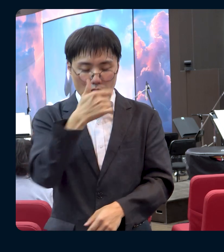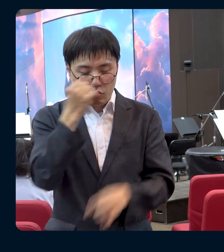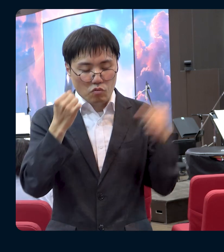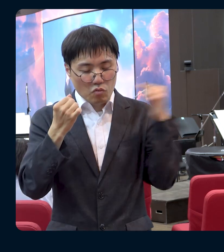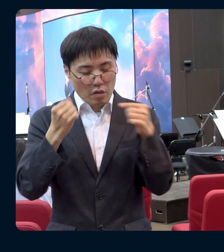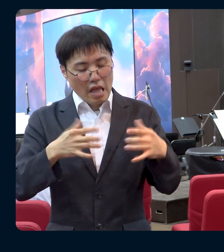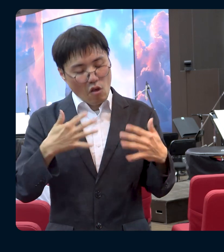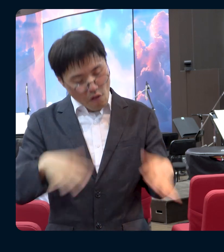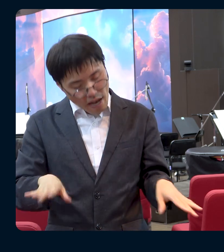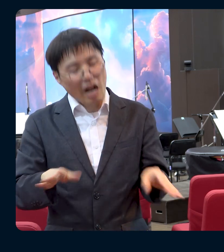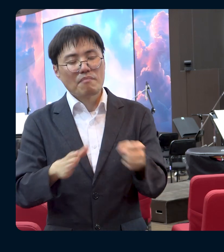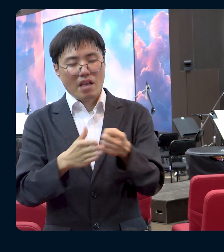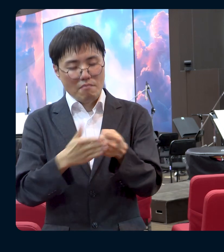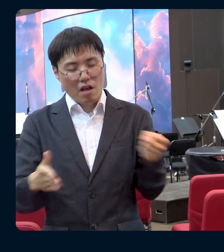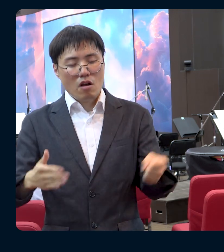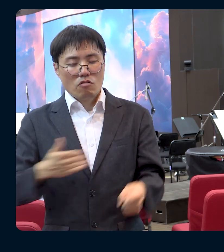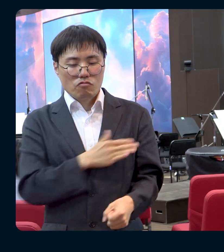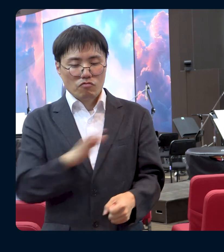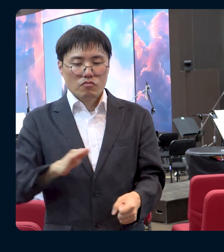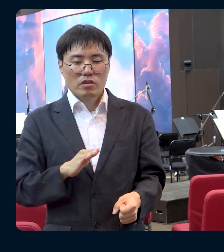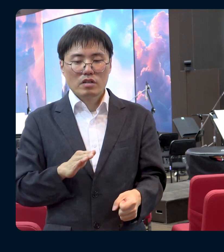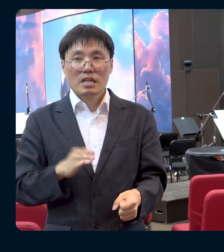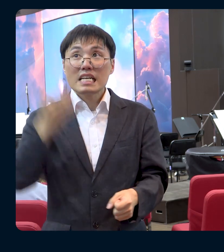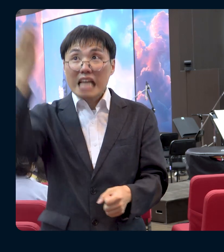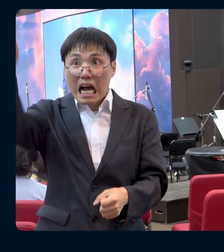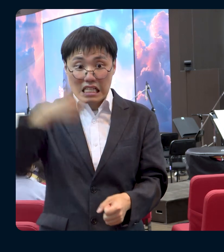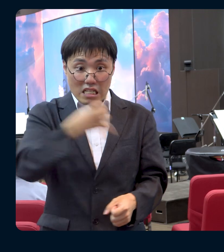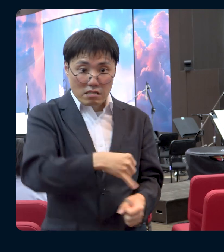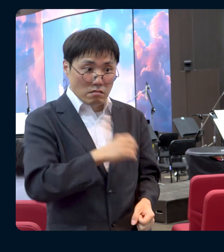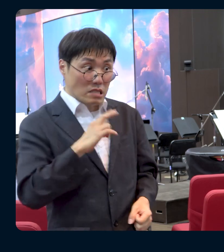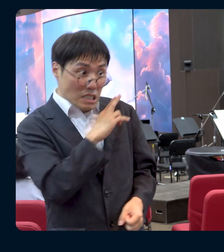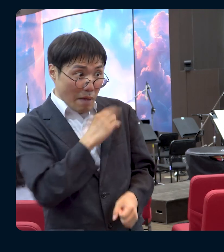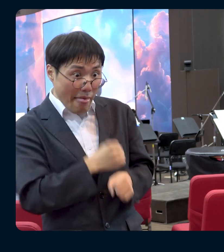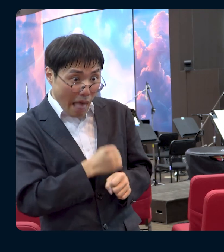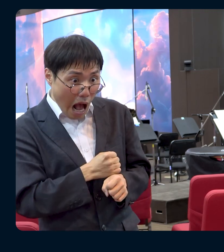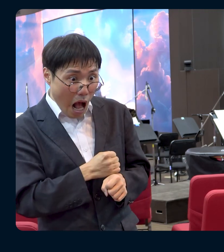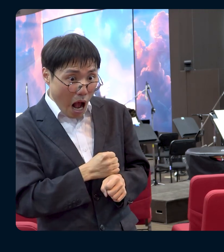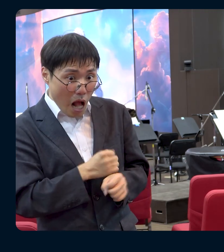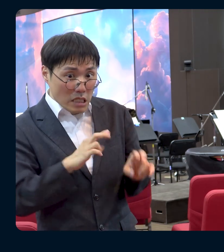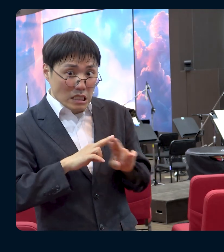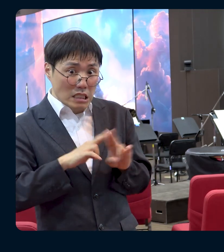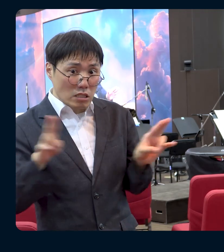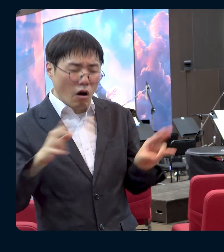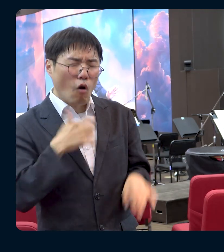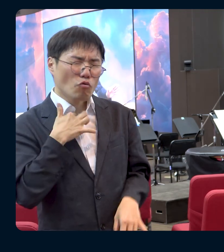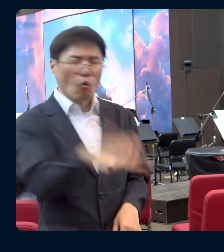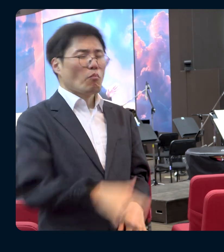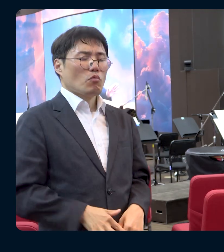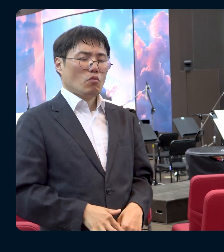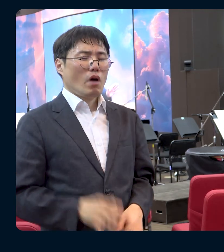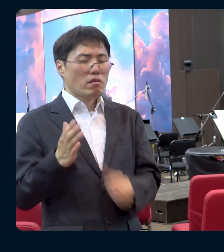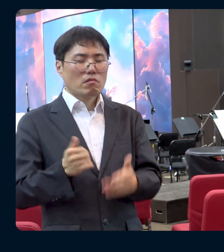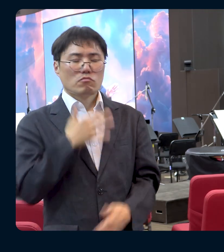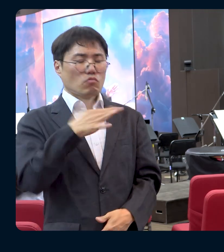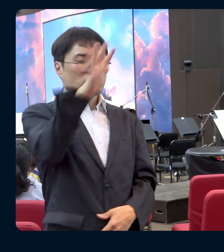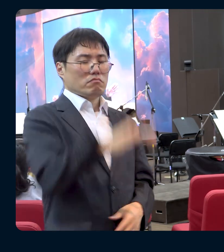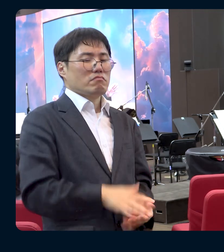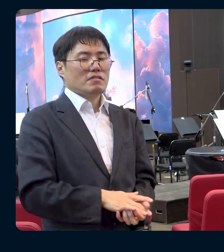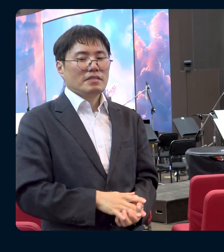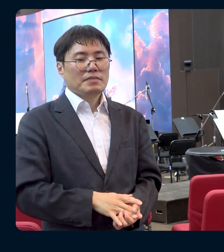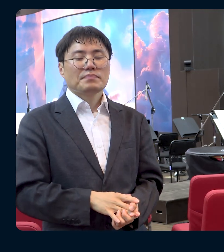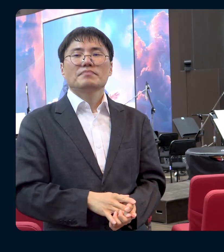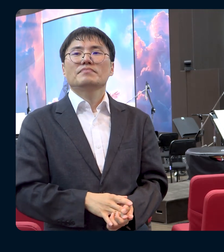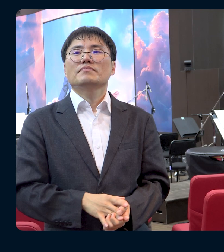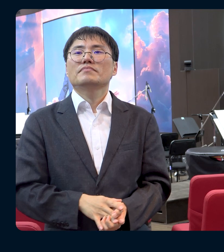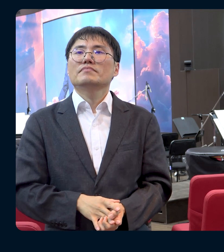하나님은요, 우리의 부족함과 연약함 때문에 우리가 당신의 자녀인 것을 의심하거나 혹은 취소하신 적이 한 번도